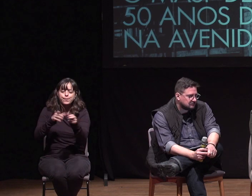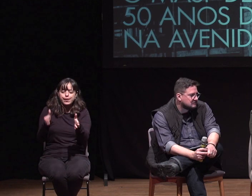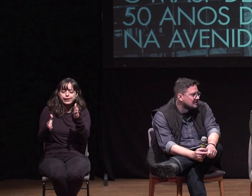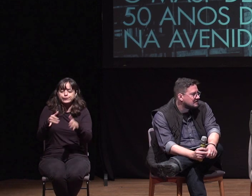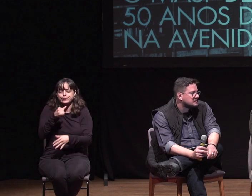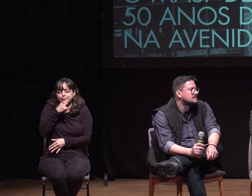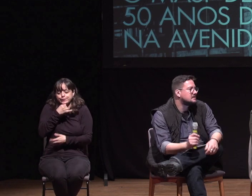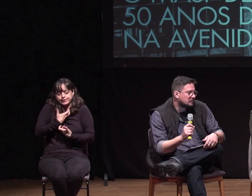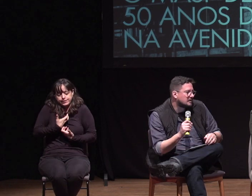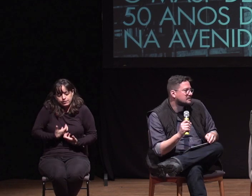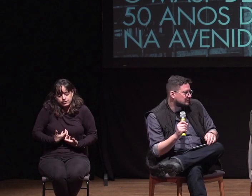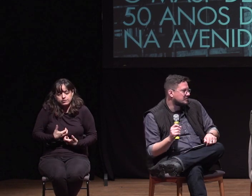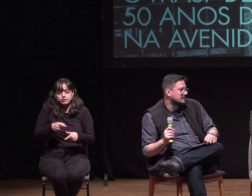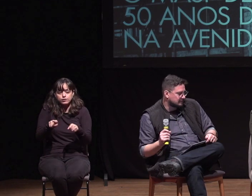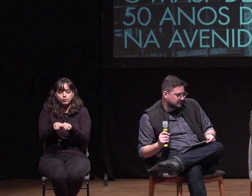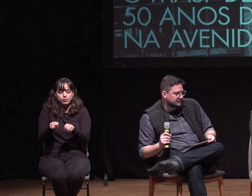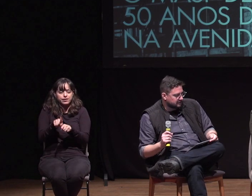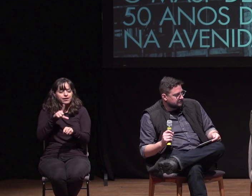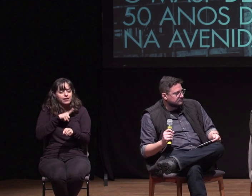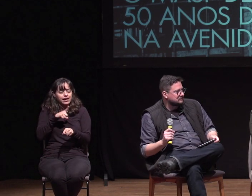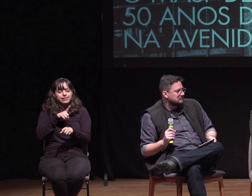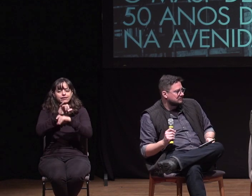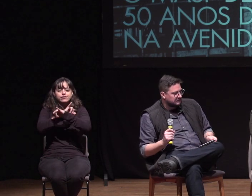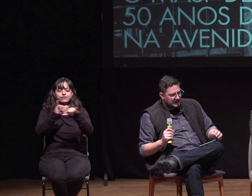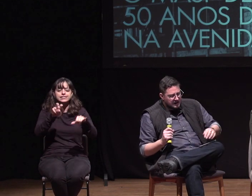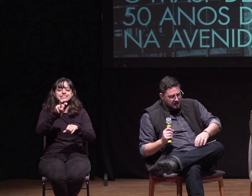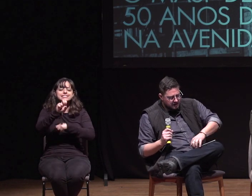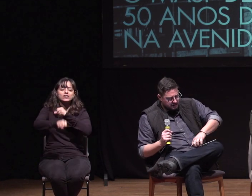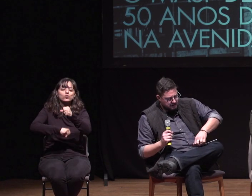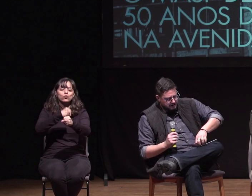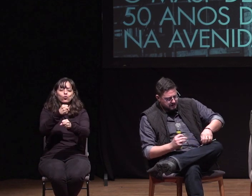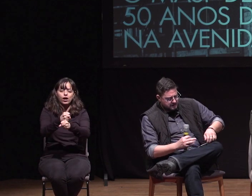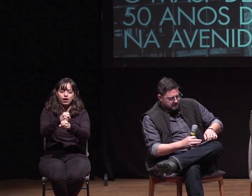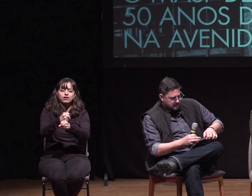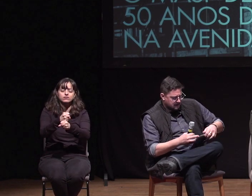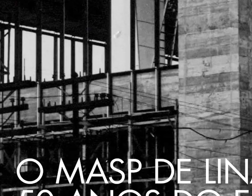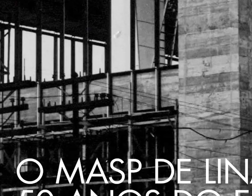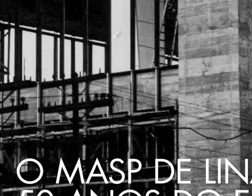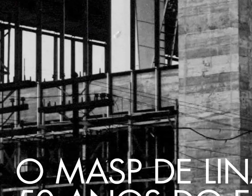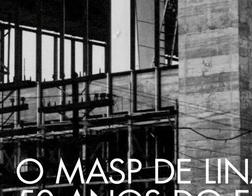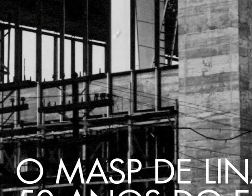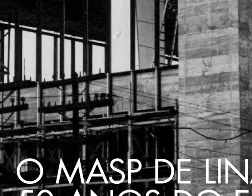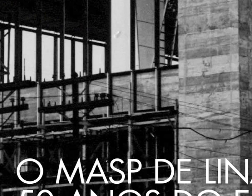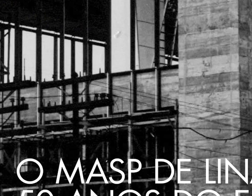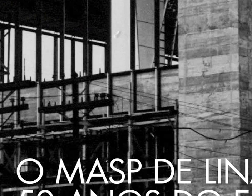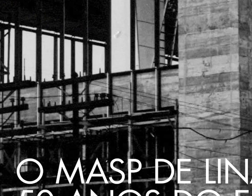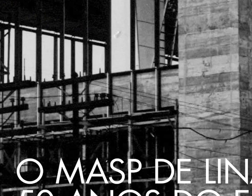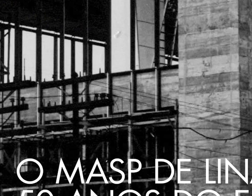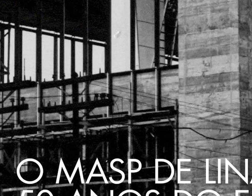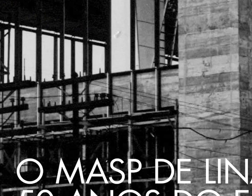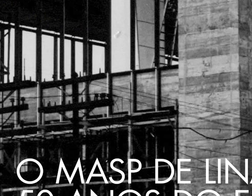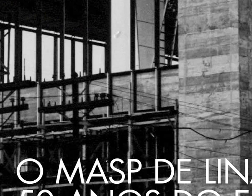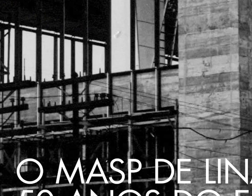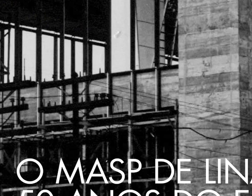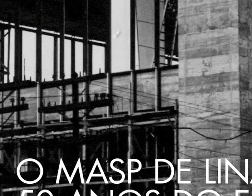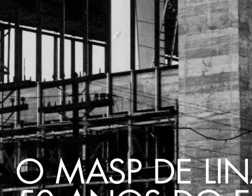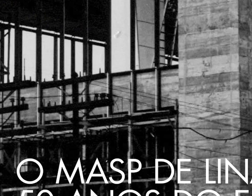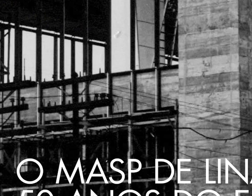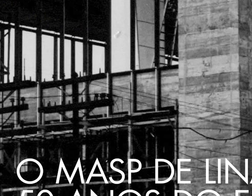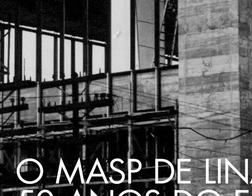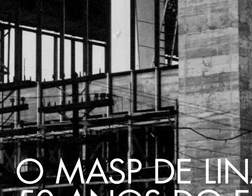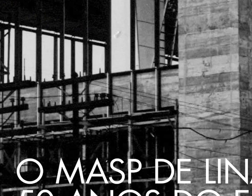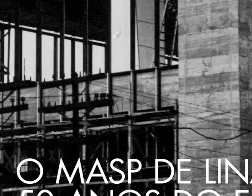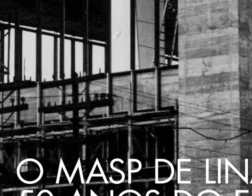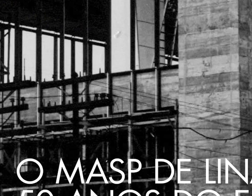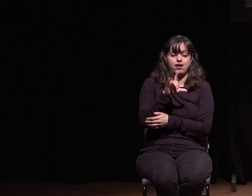texto 5 anos entre os brancos, né, que é um texto bastante desencantado. Eu acho que a passagem da Lina, e não